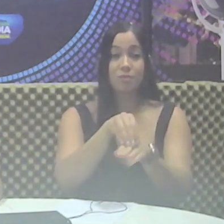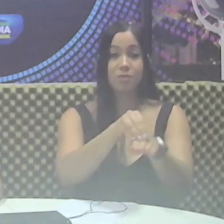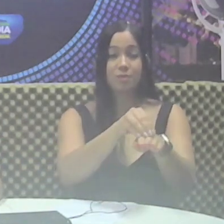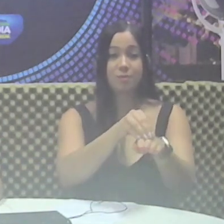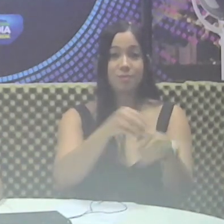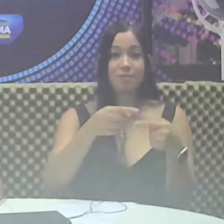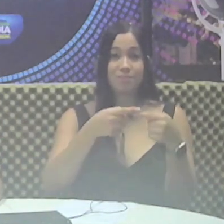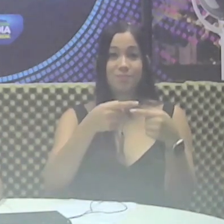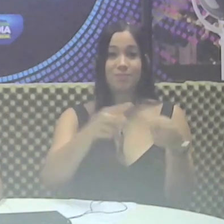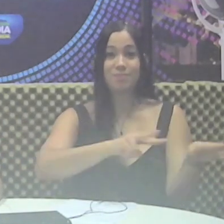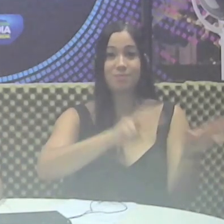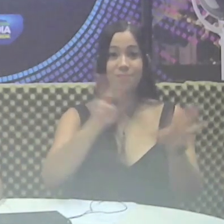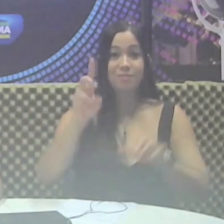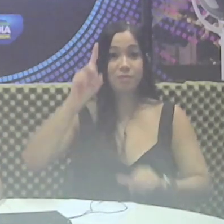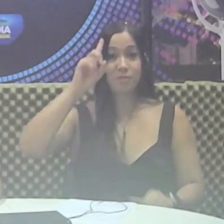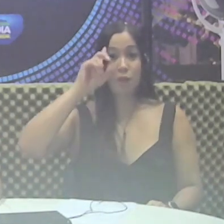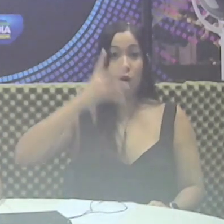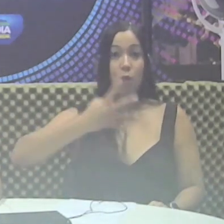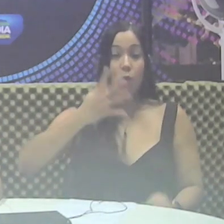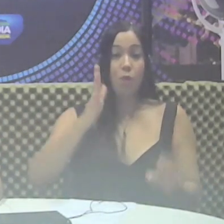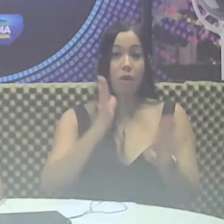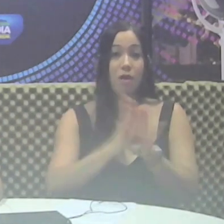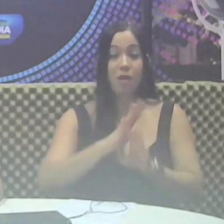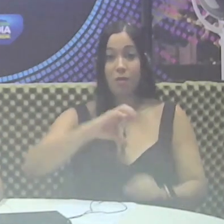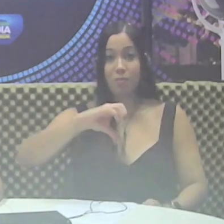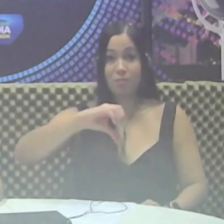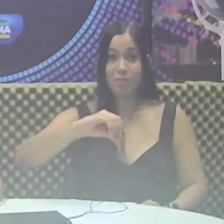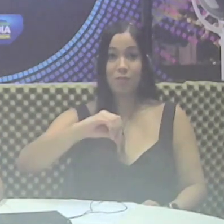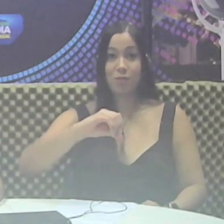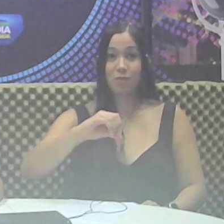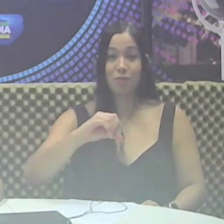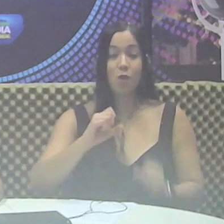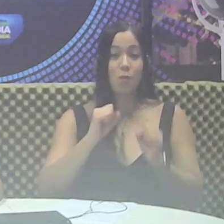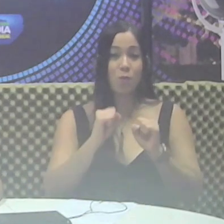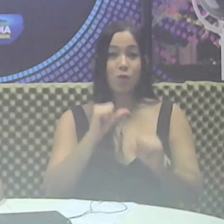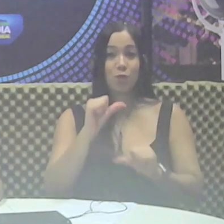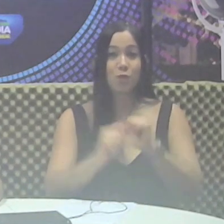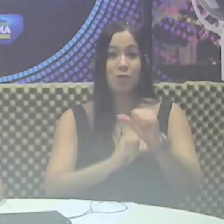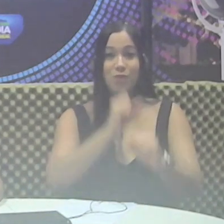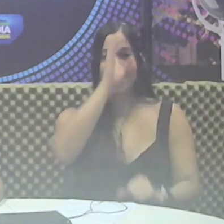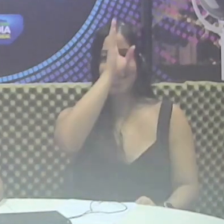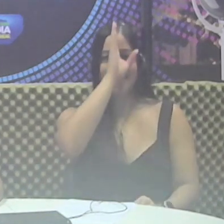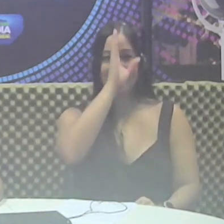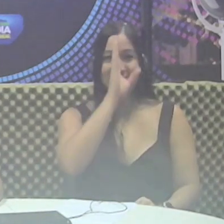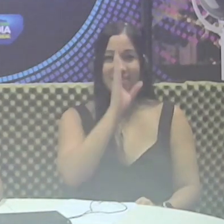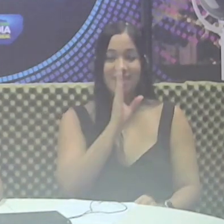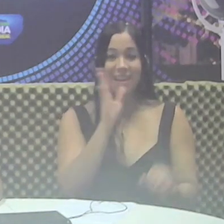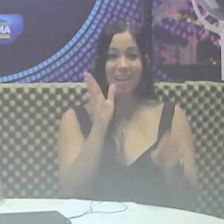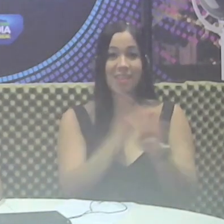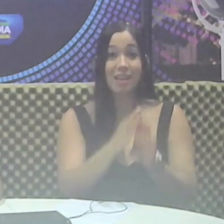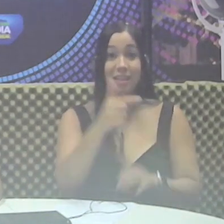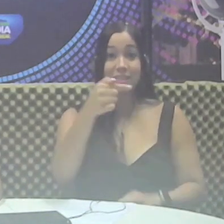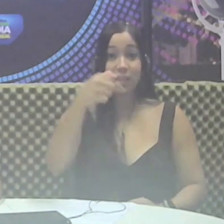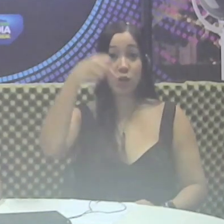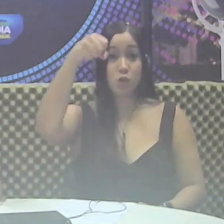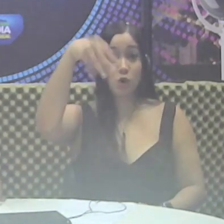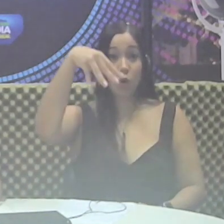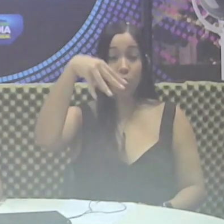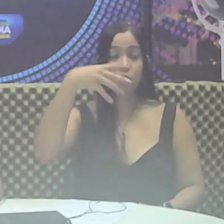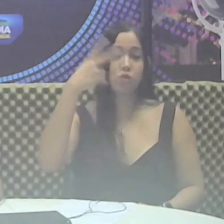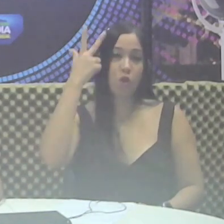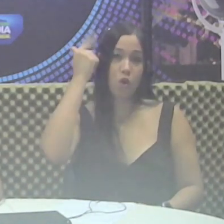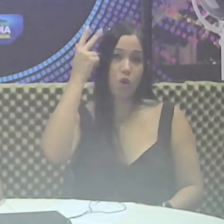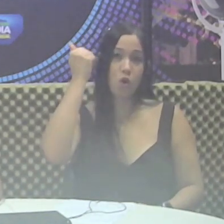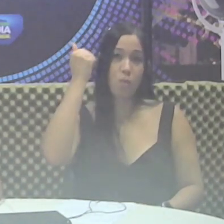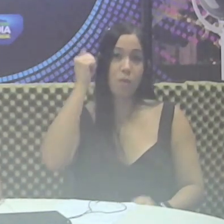Na próxima semana, entre os dias 4 e 9 de março, você poderá fazer a troca gratuita de até 7 lâmpadas